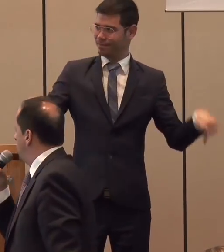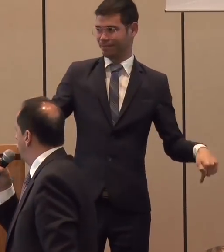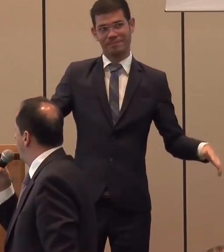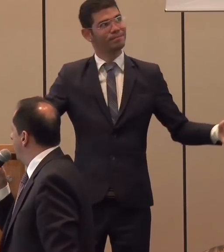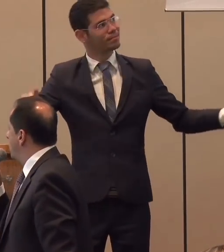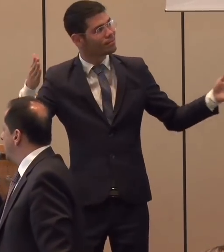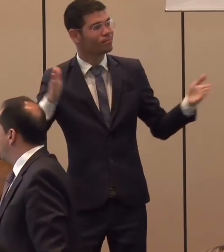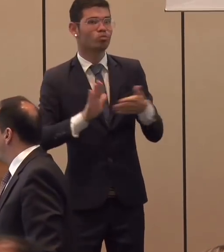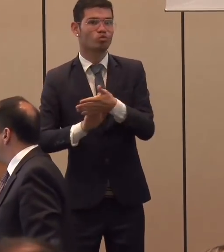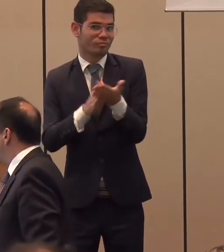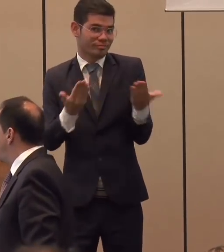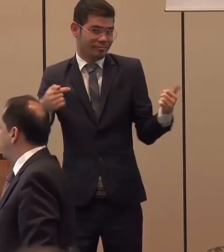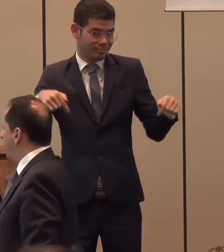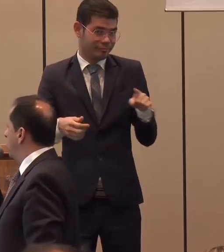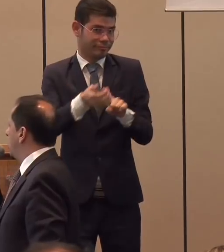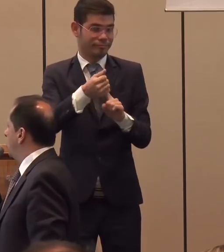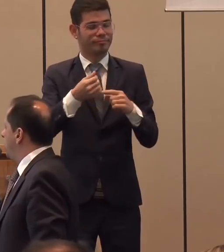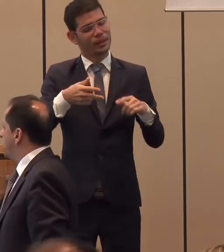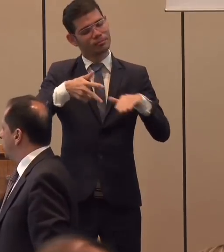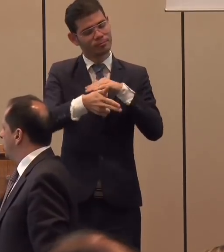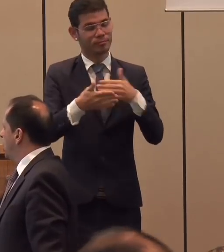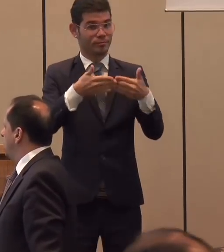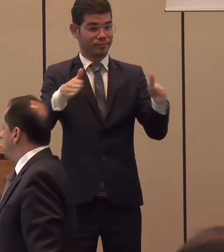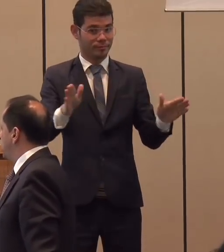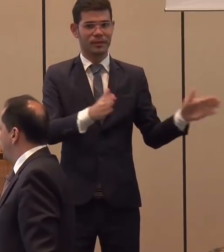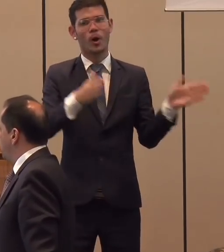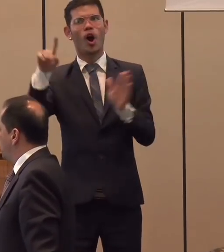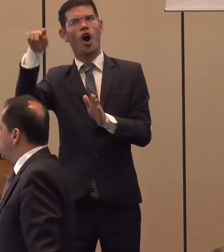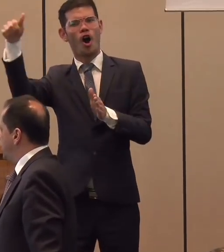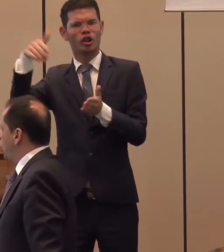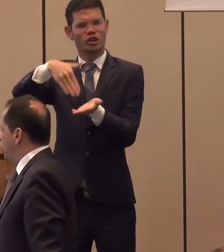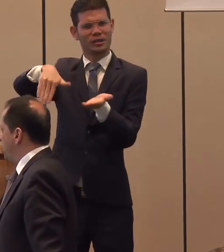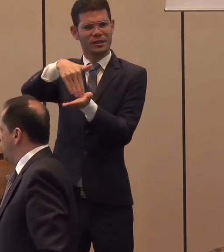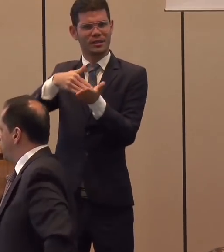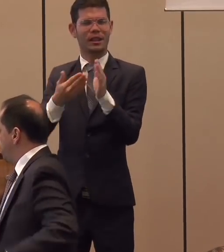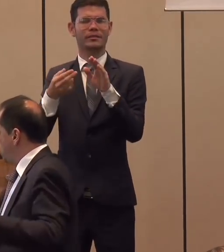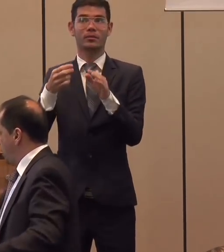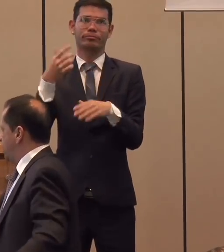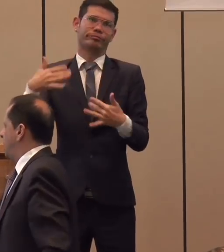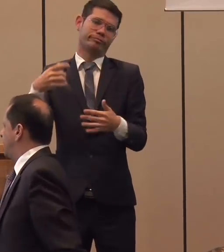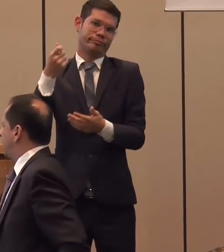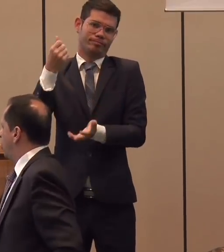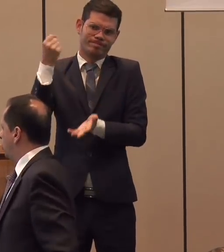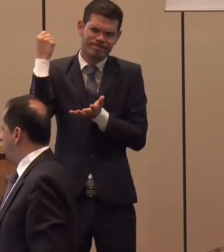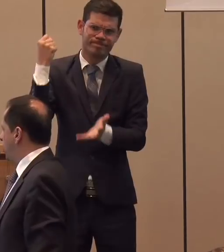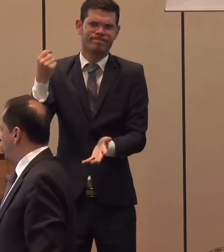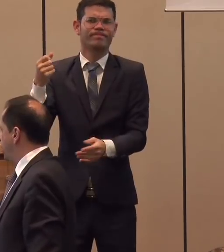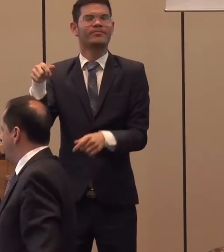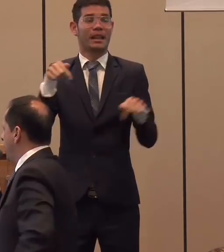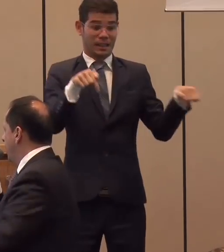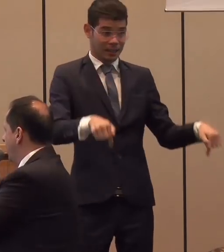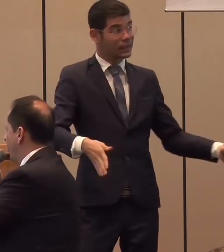este año también inauguramos el centro de convenciones puerta de oro que tuvo una inversión del ministerio futuro de 101 mil millones de pesos esta de